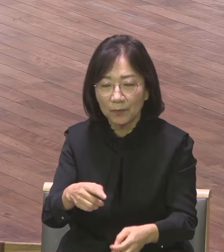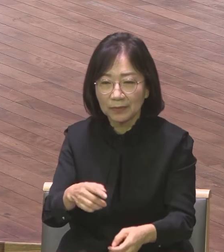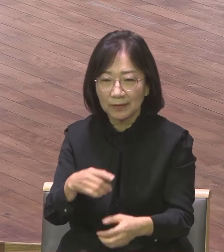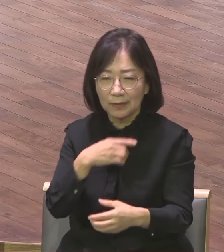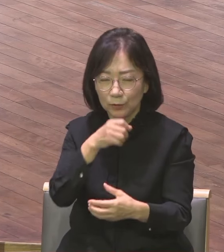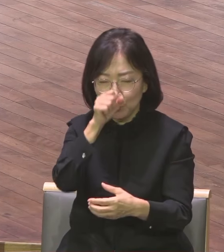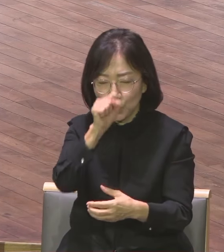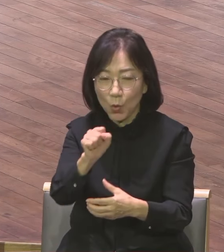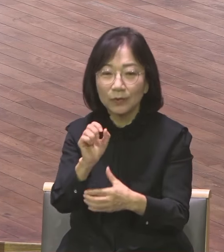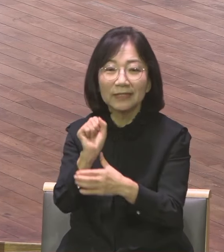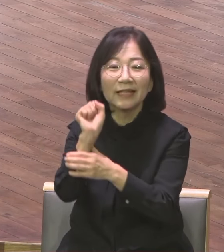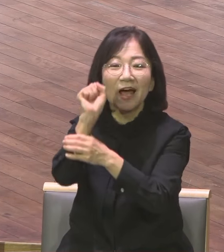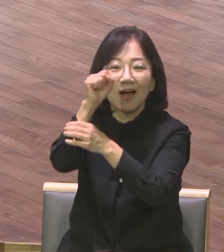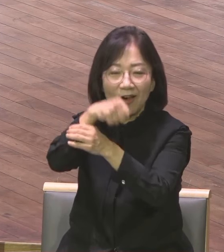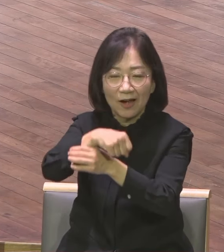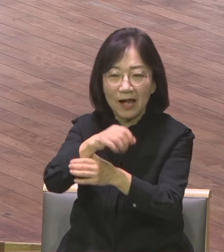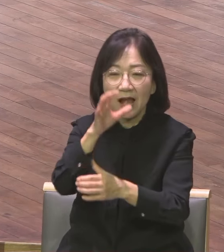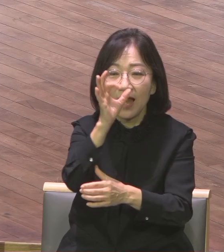열매.